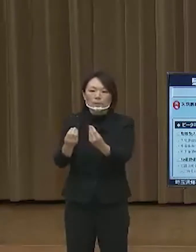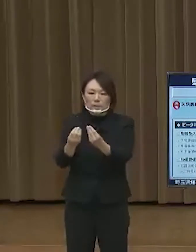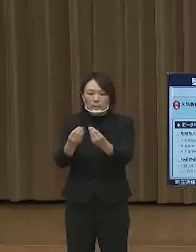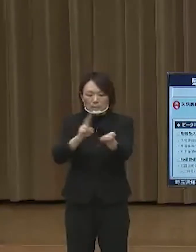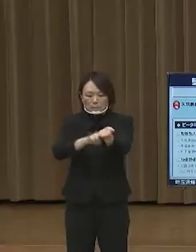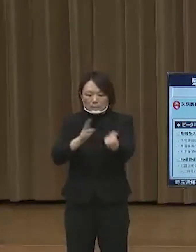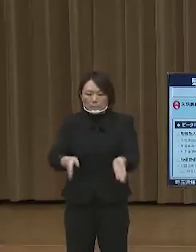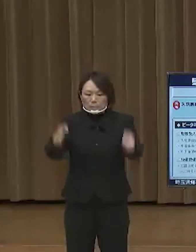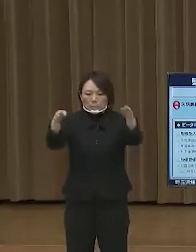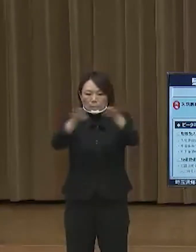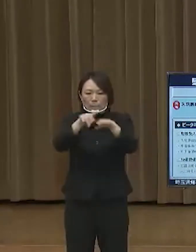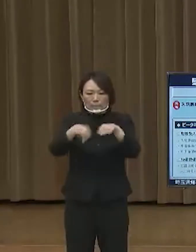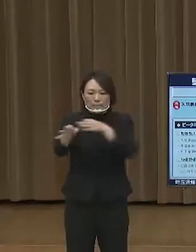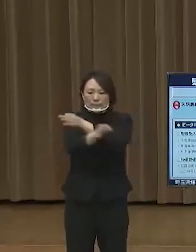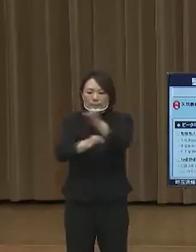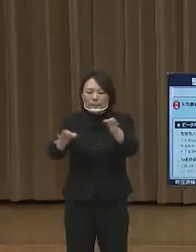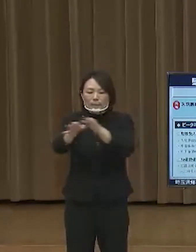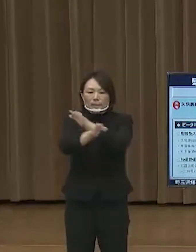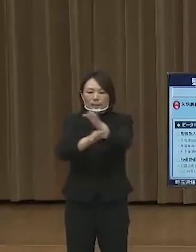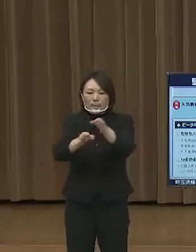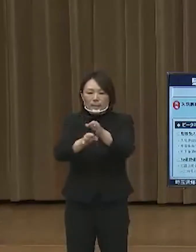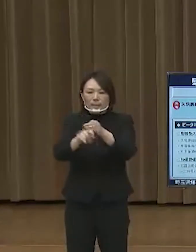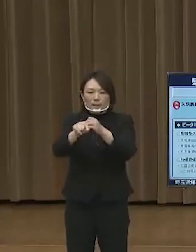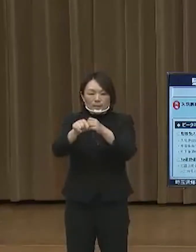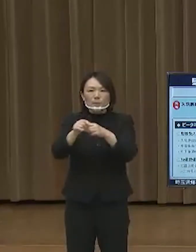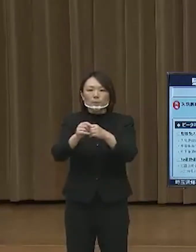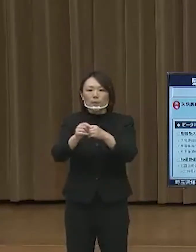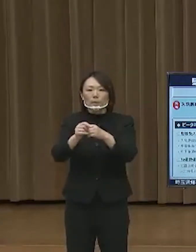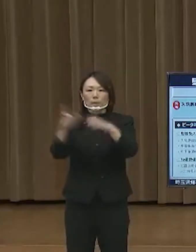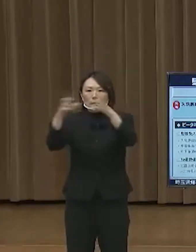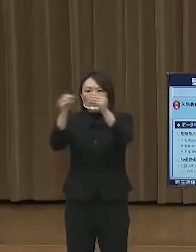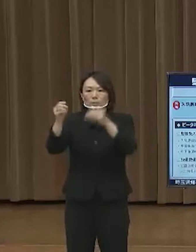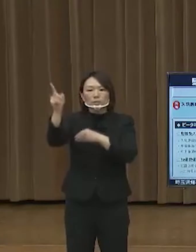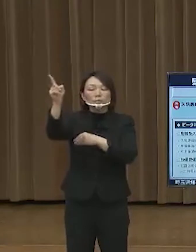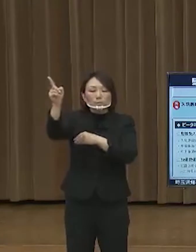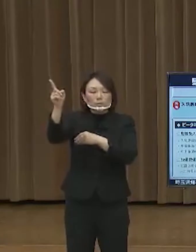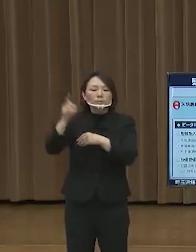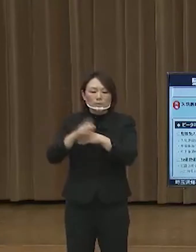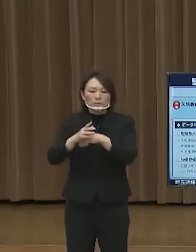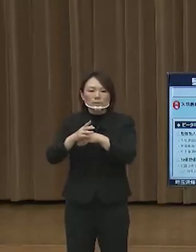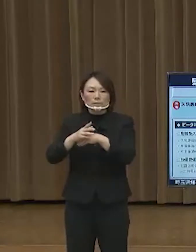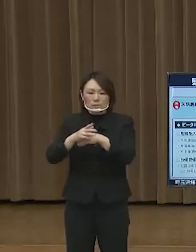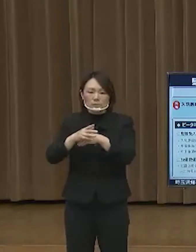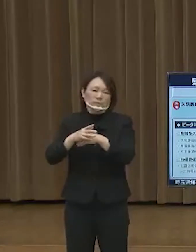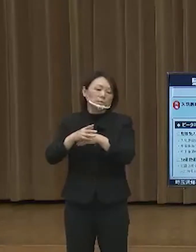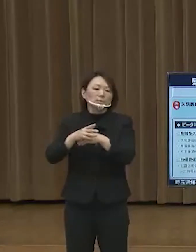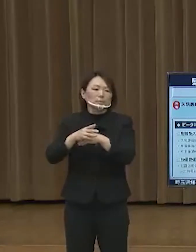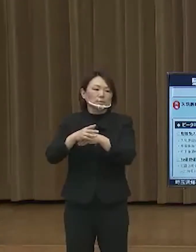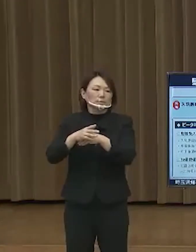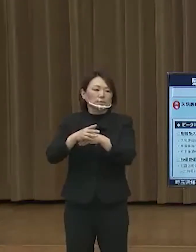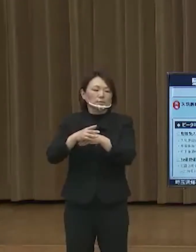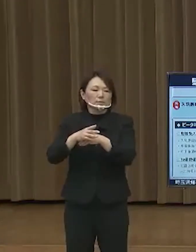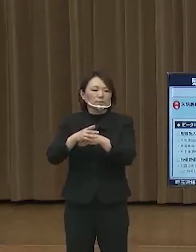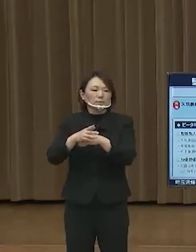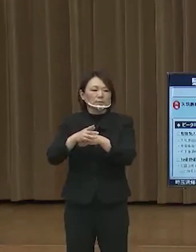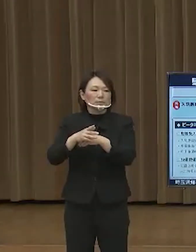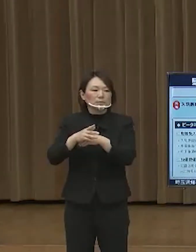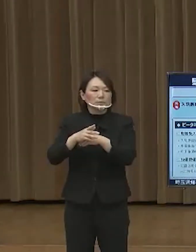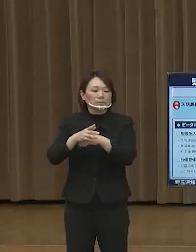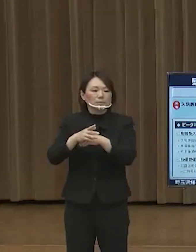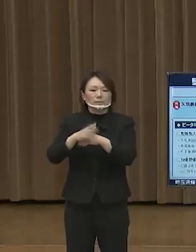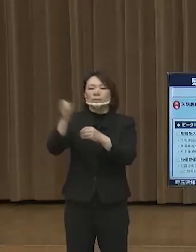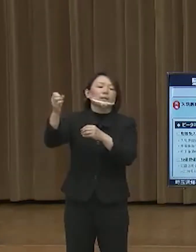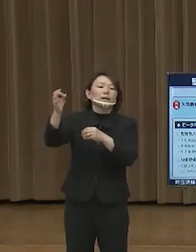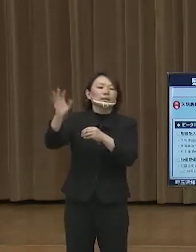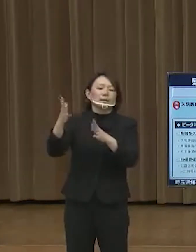という名目そのものでは厚労省はこれをその支出できる気はないのでそこについては我々とし